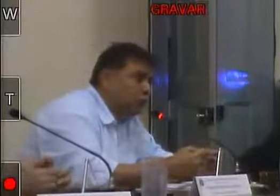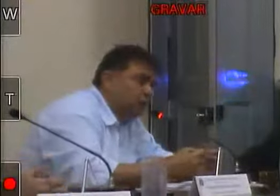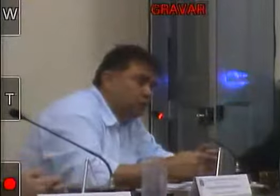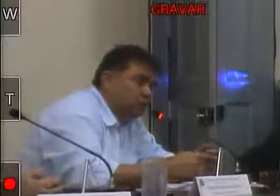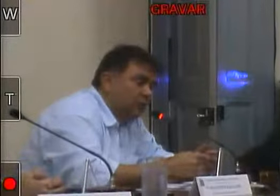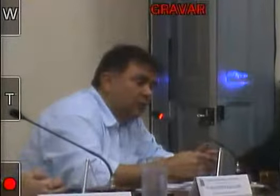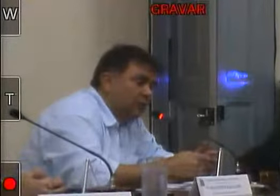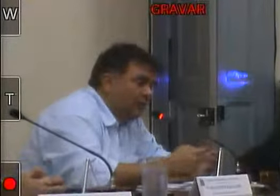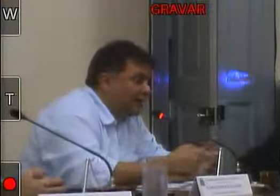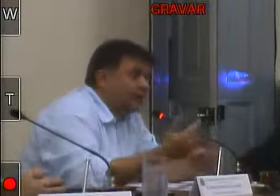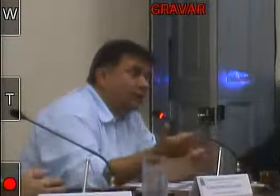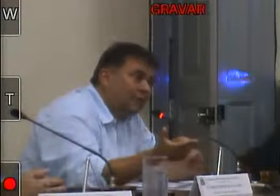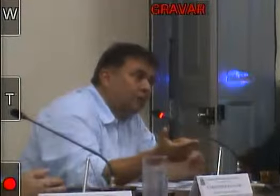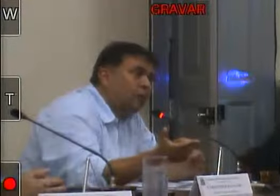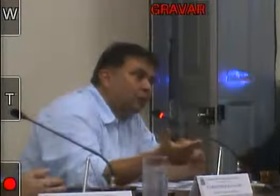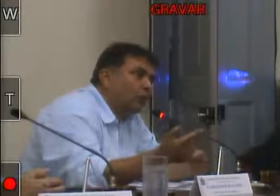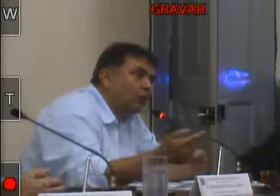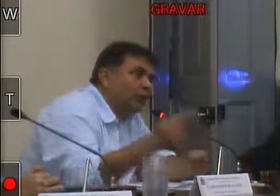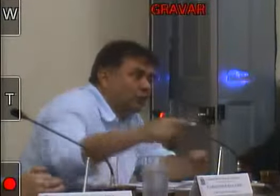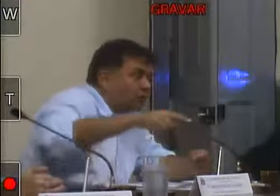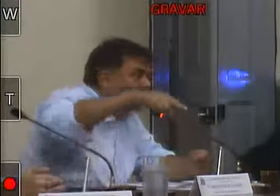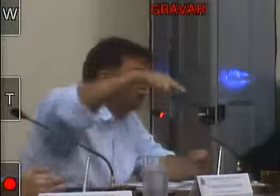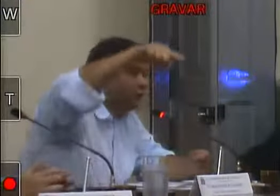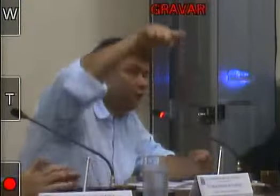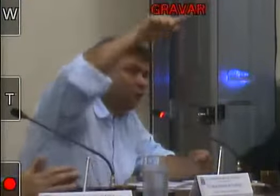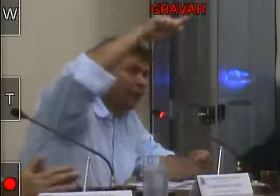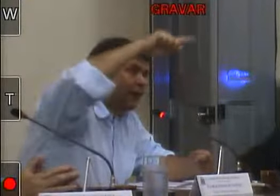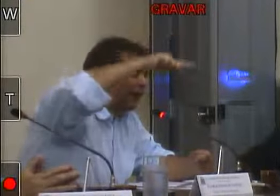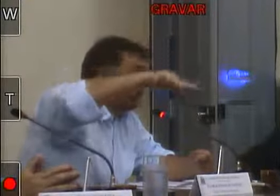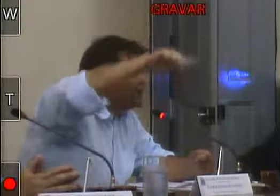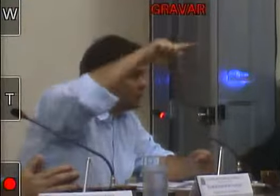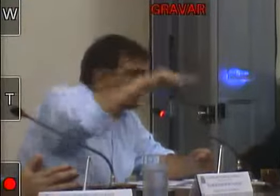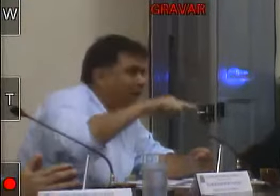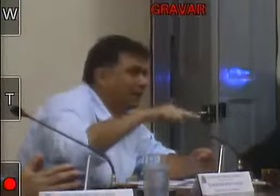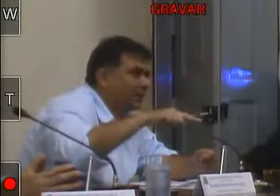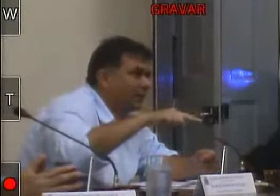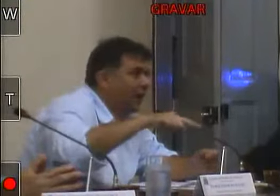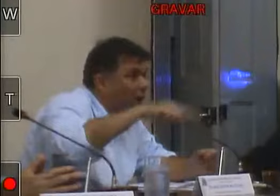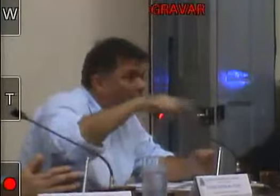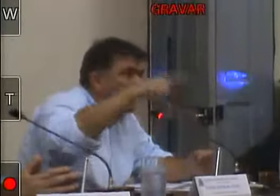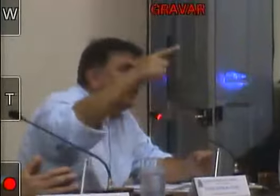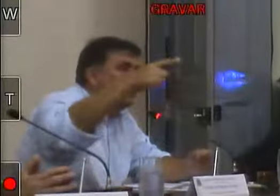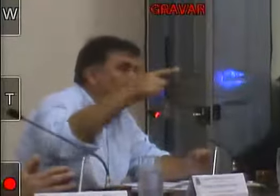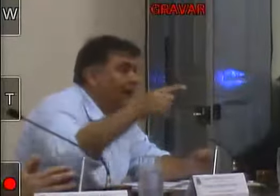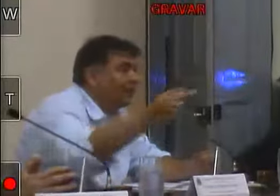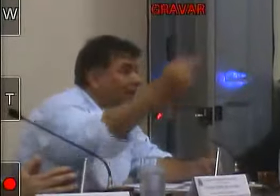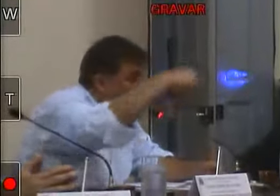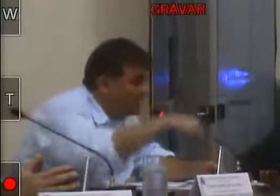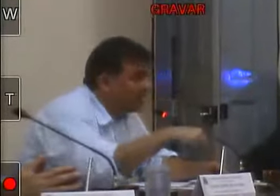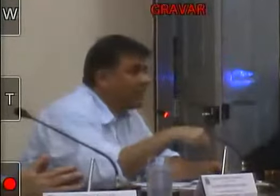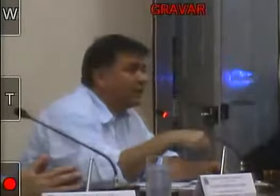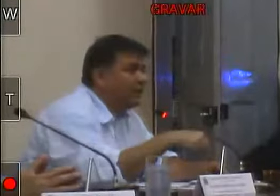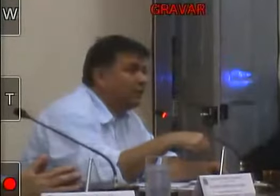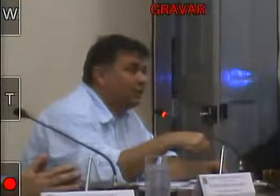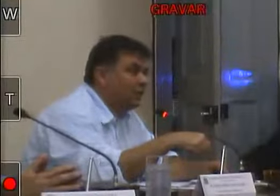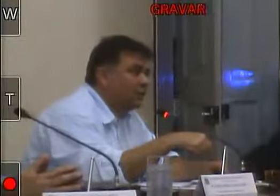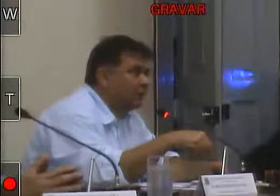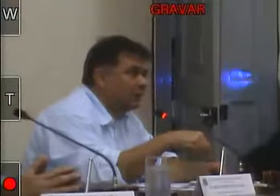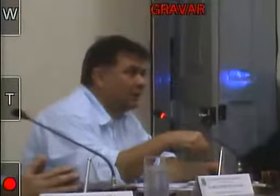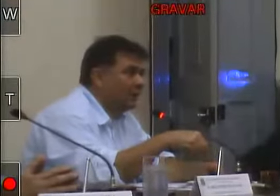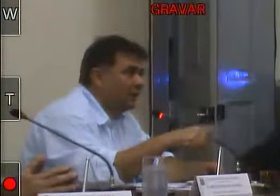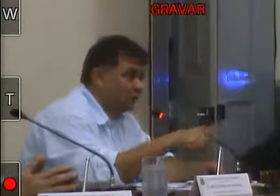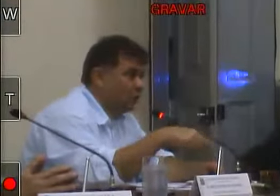tudo isso está sendo levado em conta agora, né? O que já devia ter sido feito há anos atrás, né? Agora que, através da Secretaria do